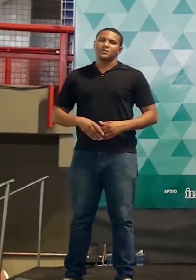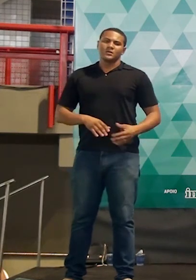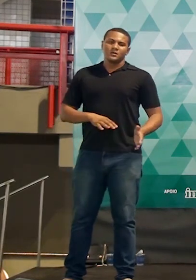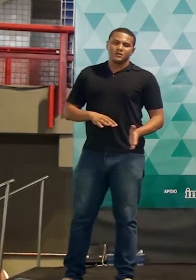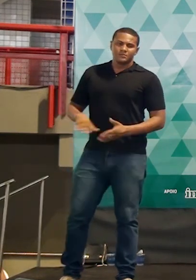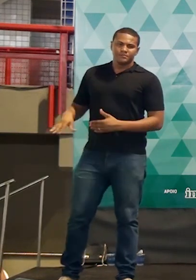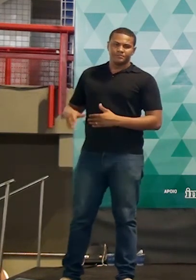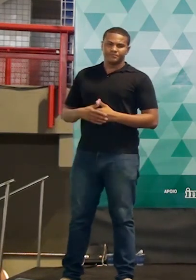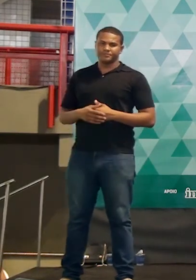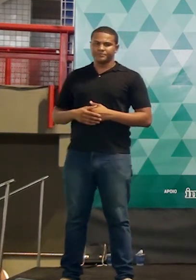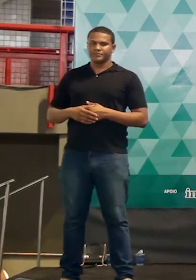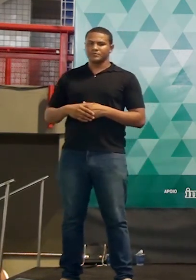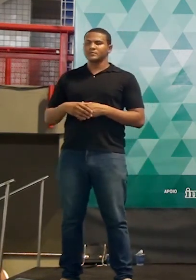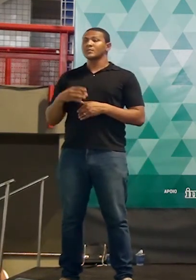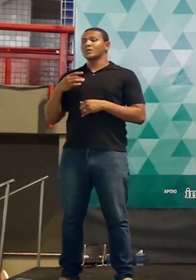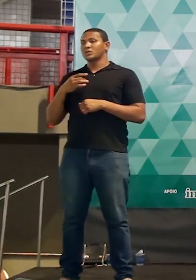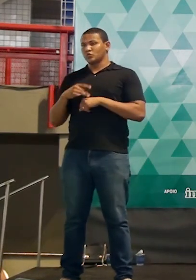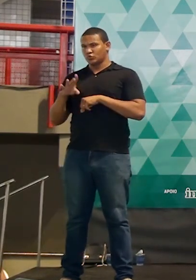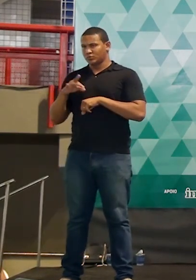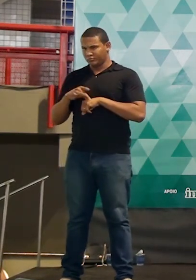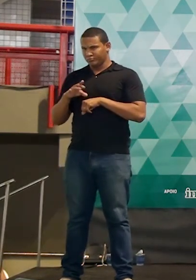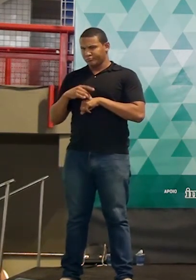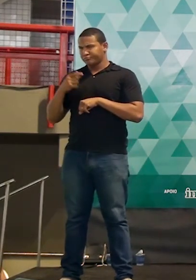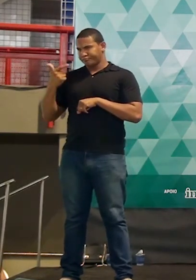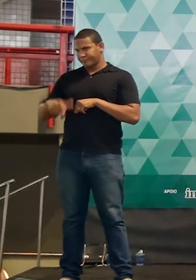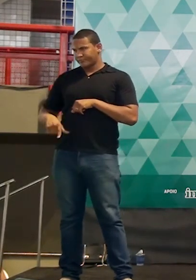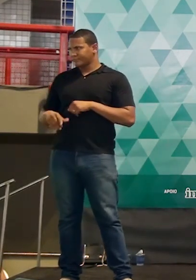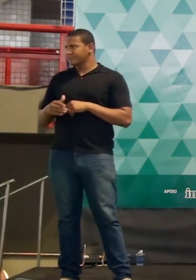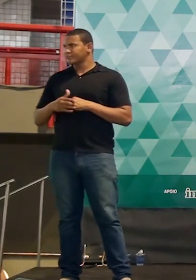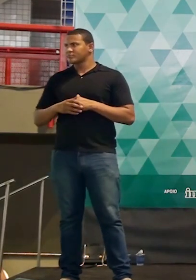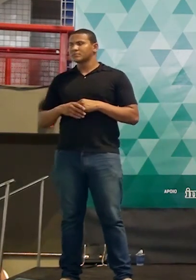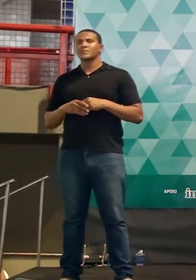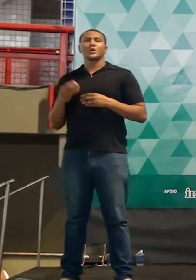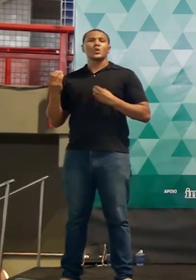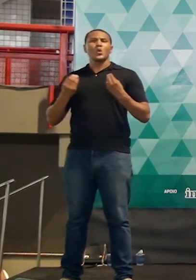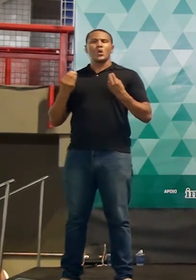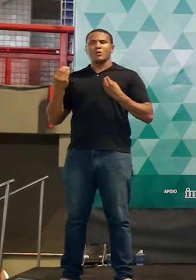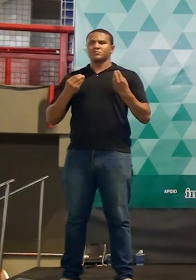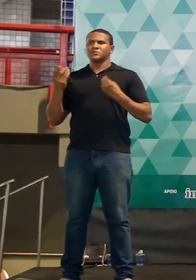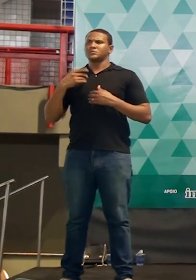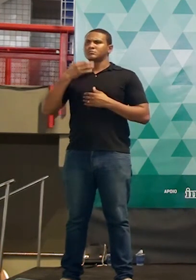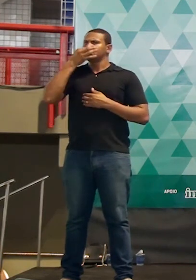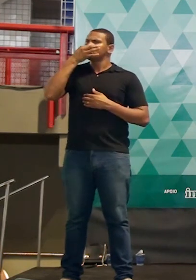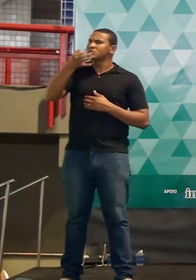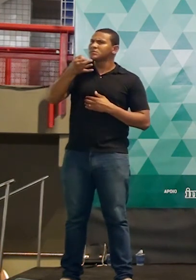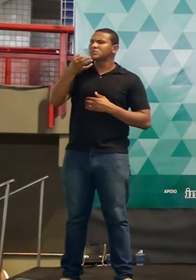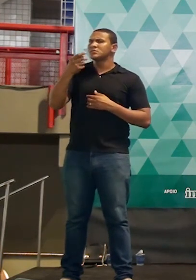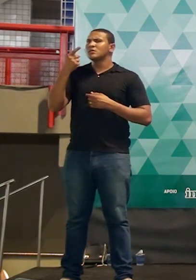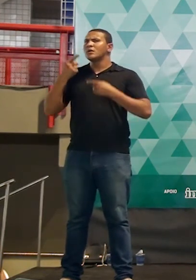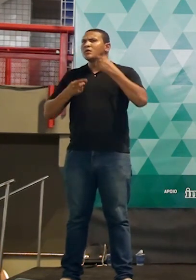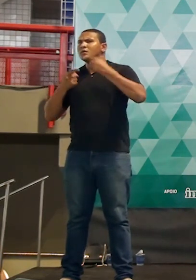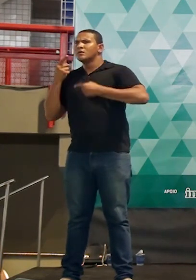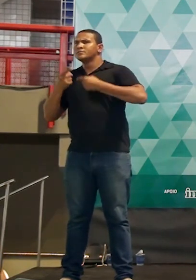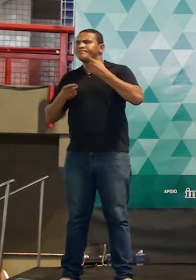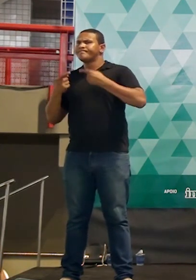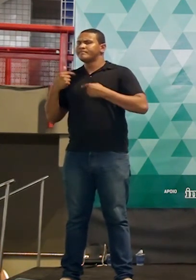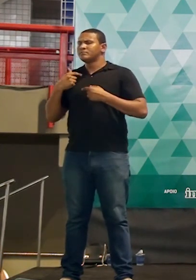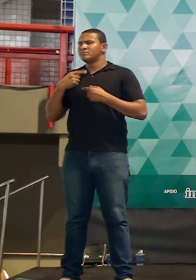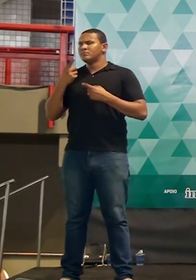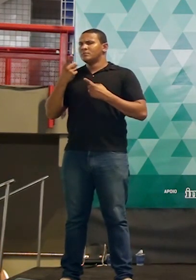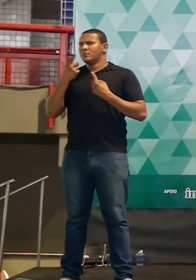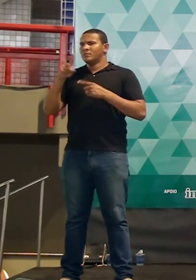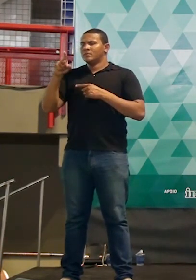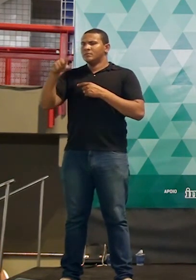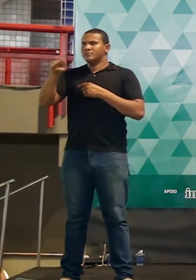de argumentos. Professora, como é que eu argumento para convencer o leitor de que eu estou certo